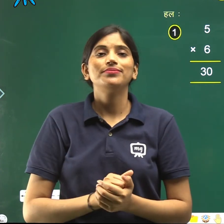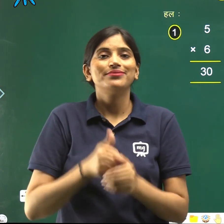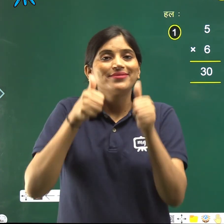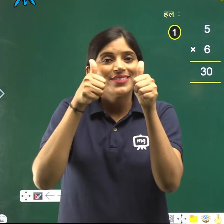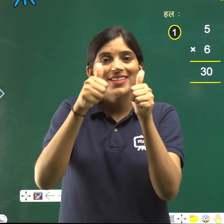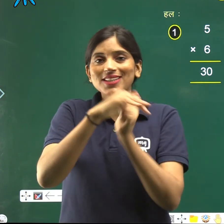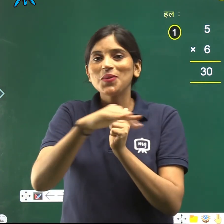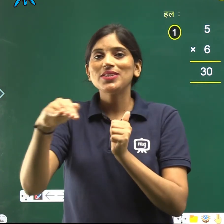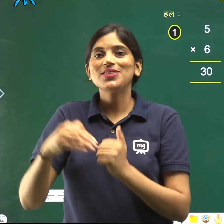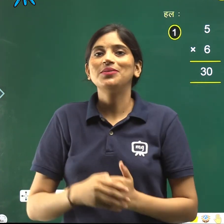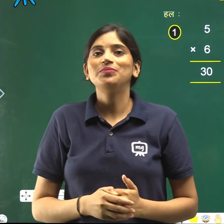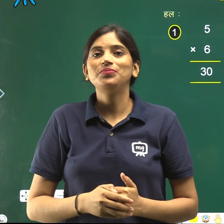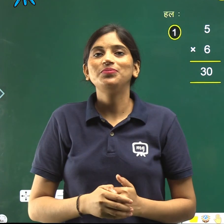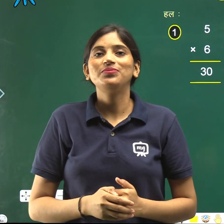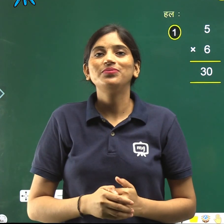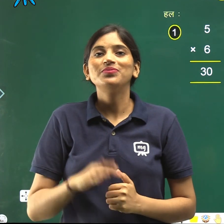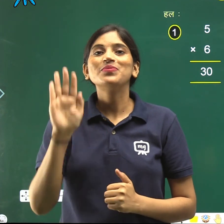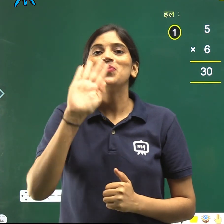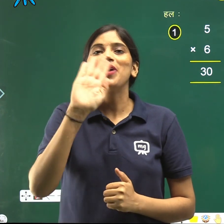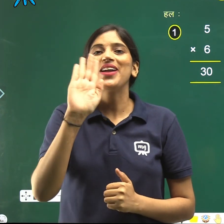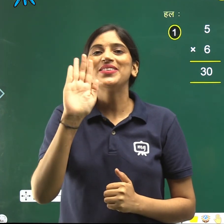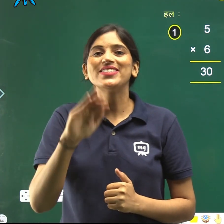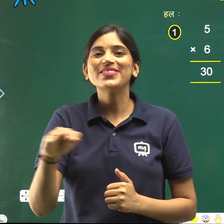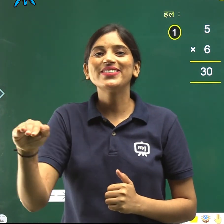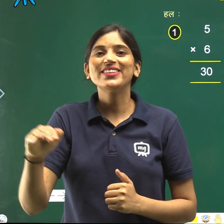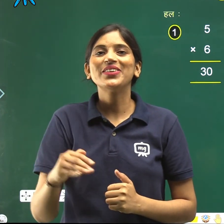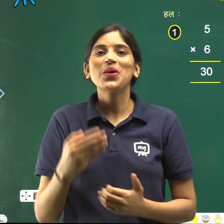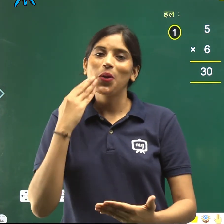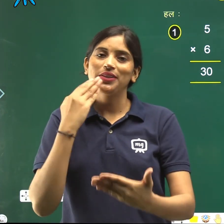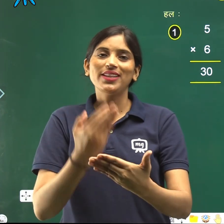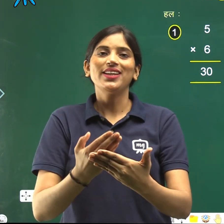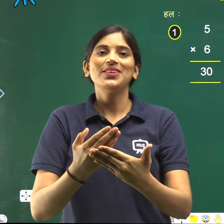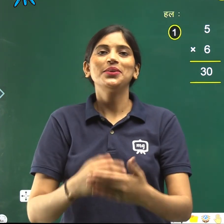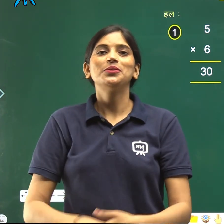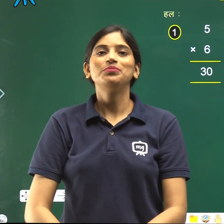ठीक है बच्चों? बाय बच्चों। थैंक यू।